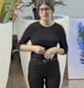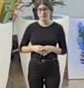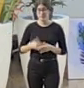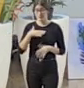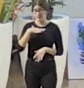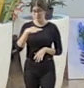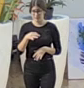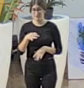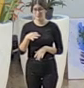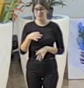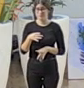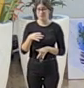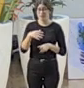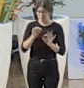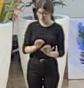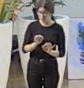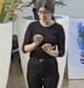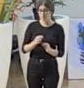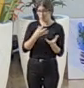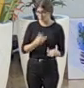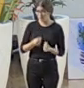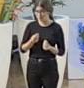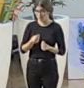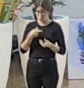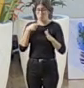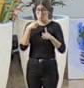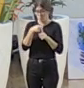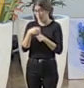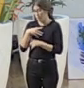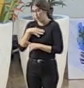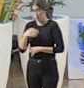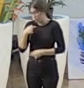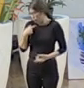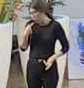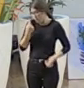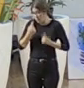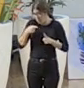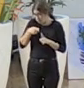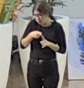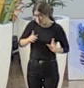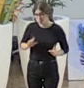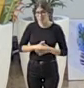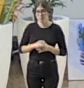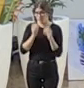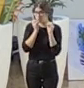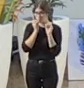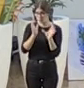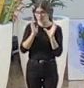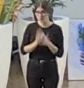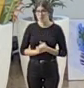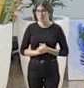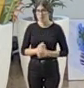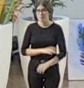tiene este componente, todo y que lo utilizamos, yo lo utilizo a tope, pero está bien también, estamos